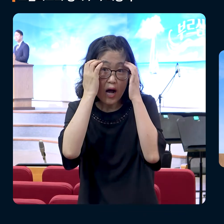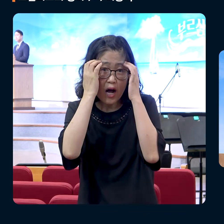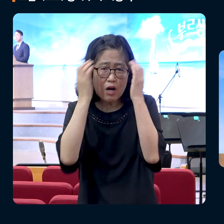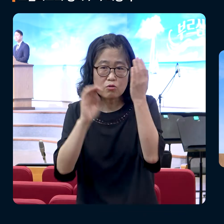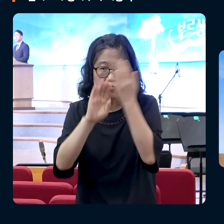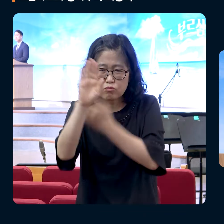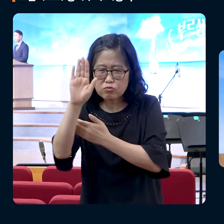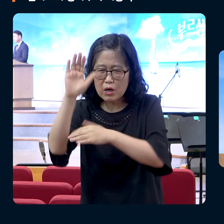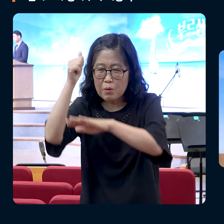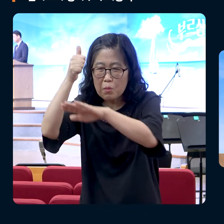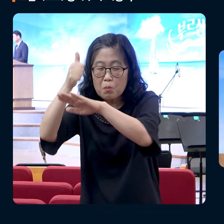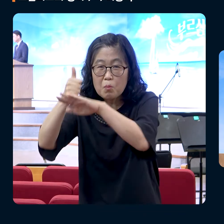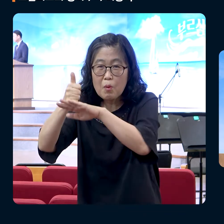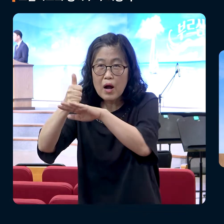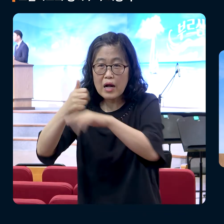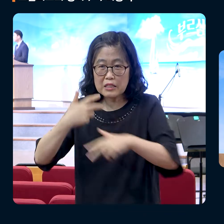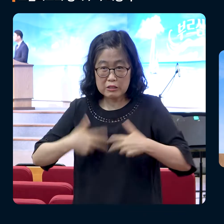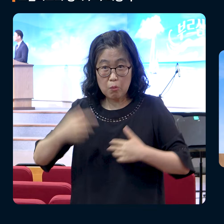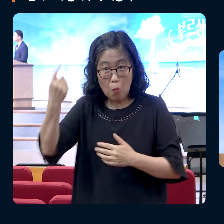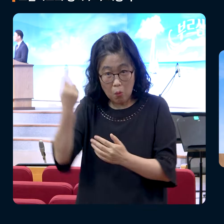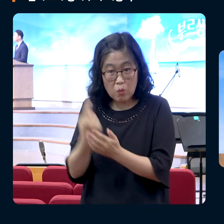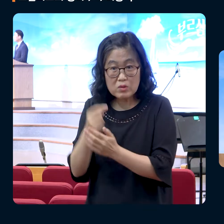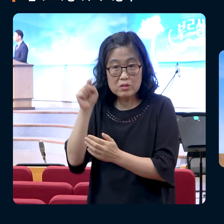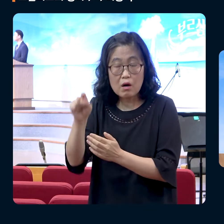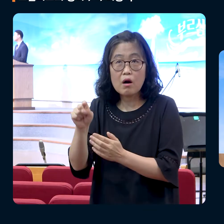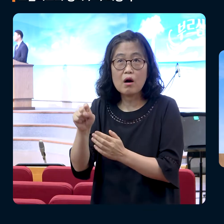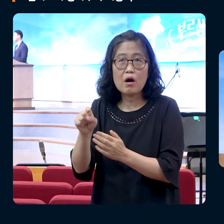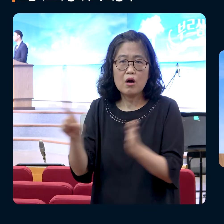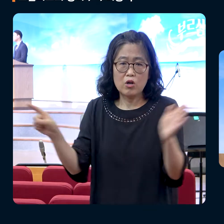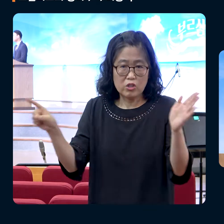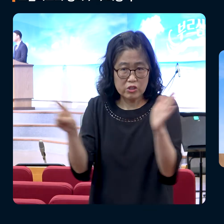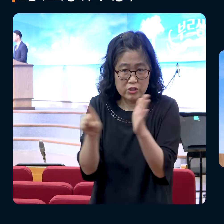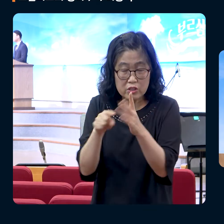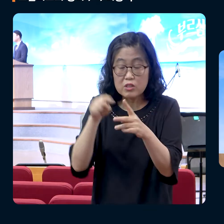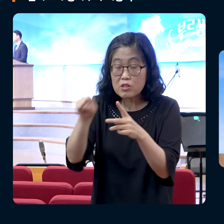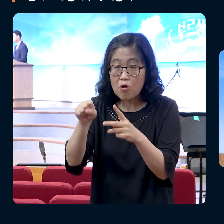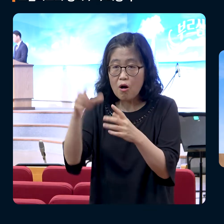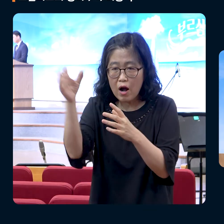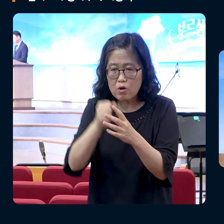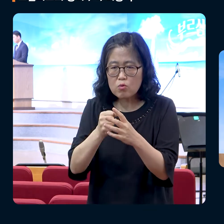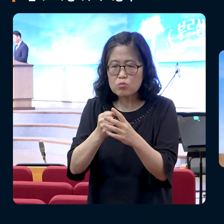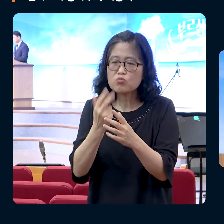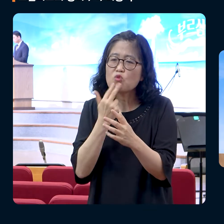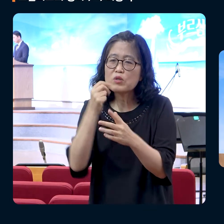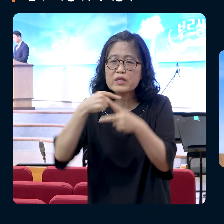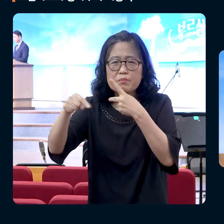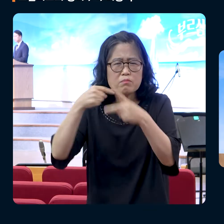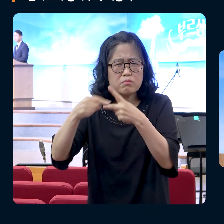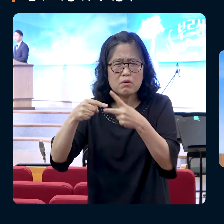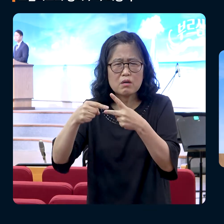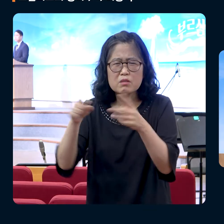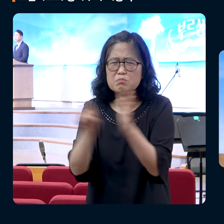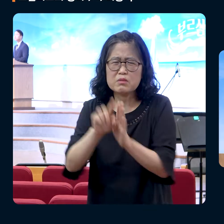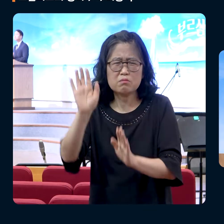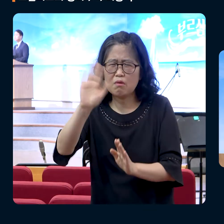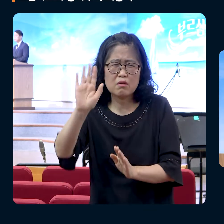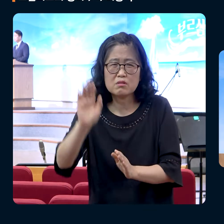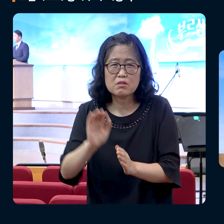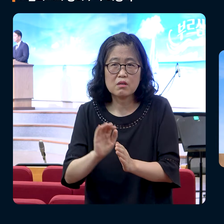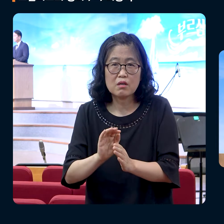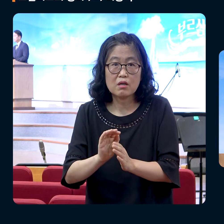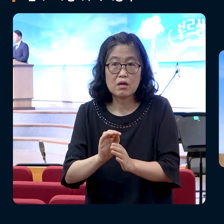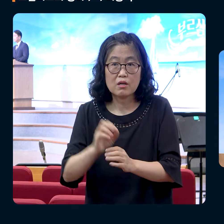온다고 요셉의 삶을 이해하려는 것은 신앙도 아니고 아무것도 아닙니다. 그리고 또 한 가지는